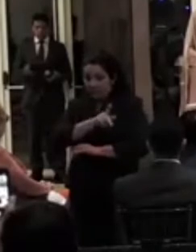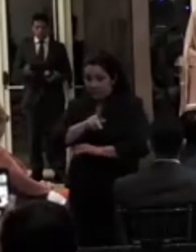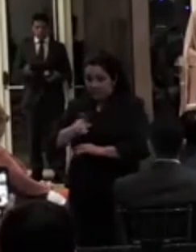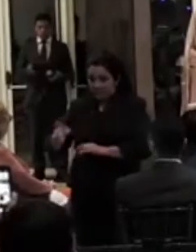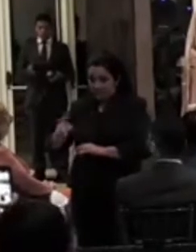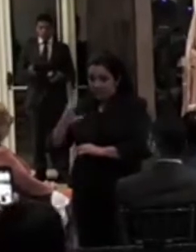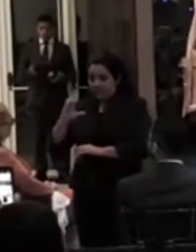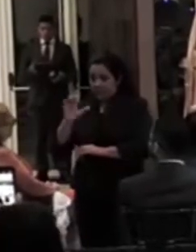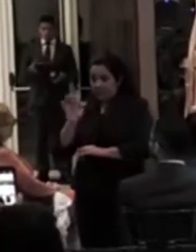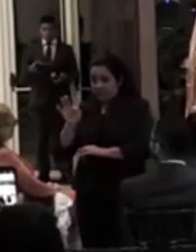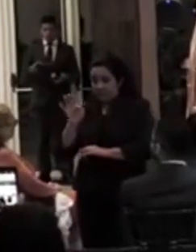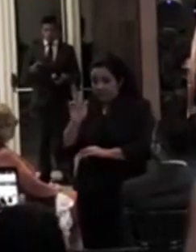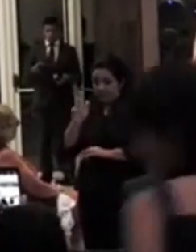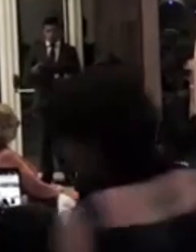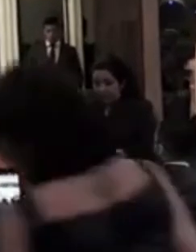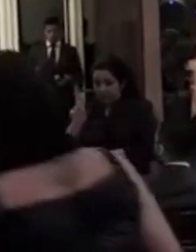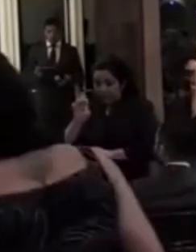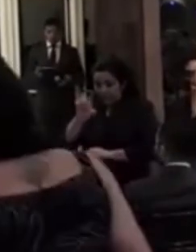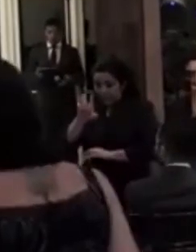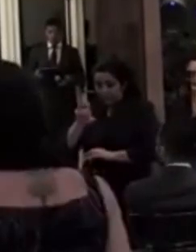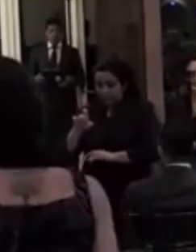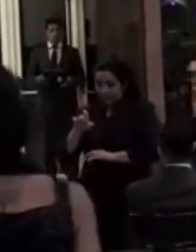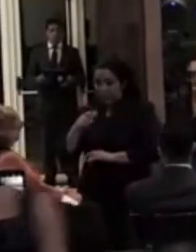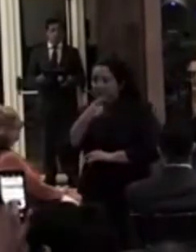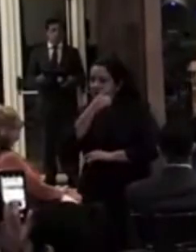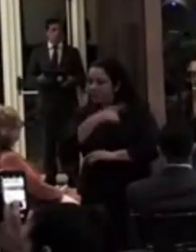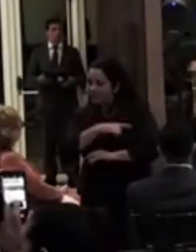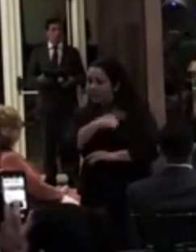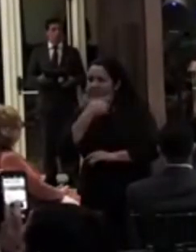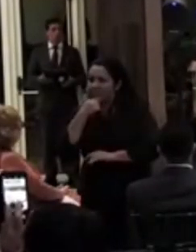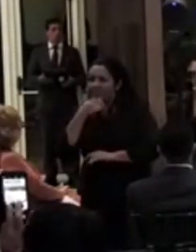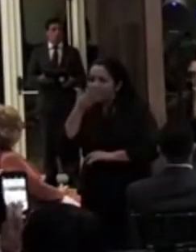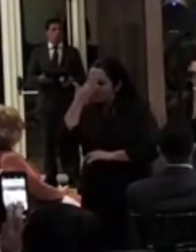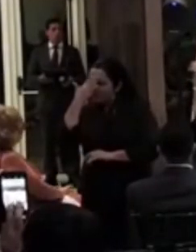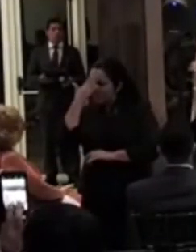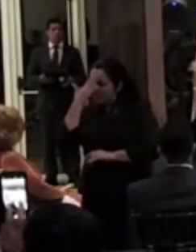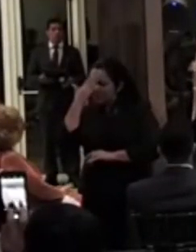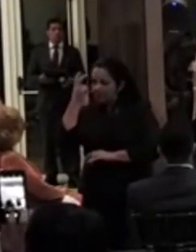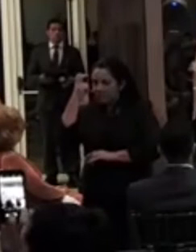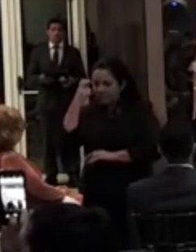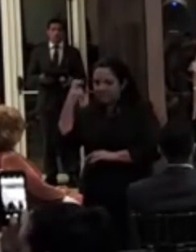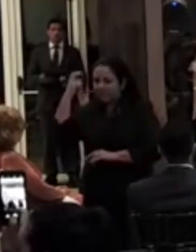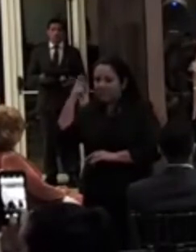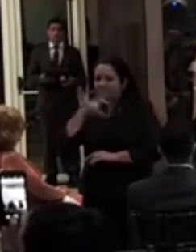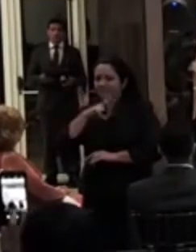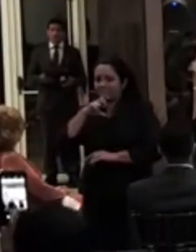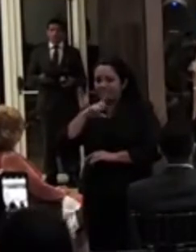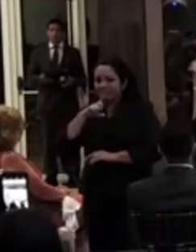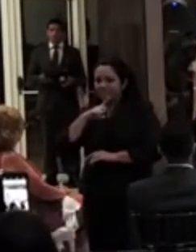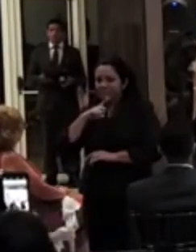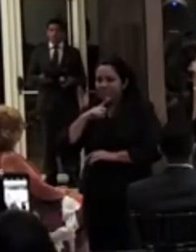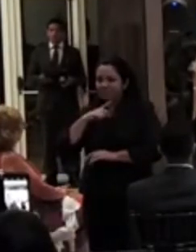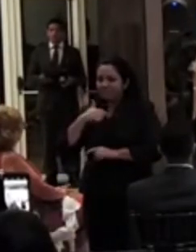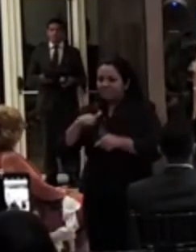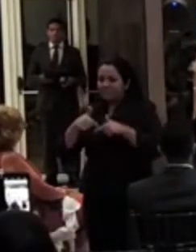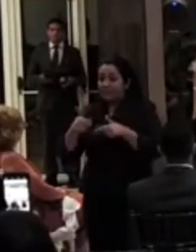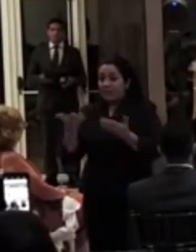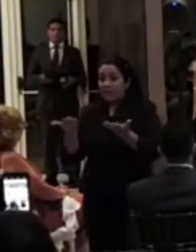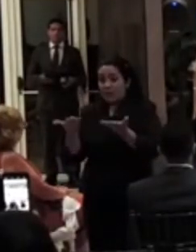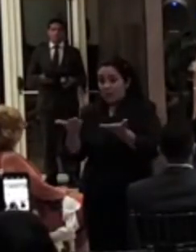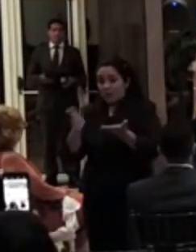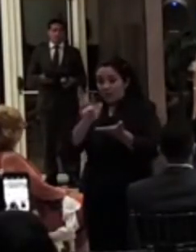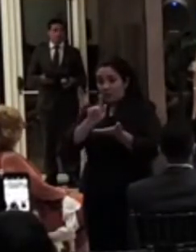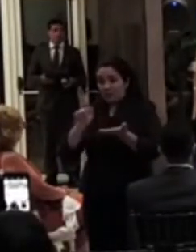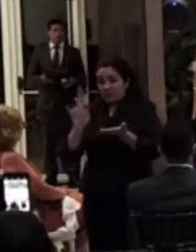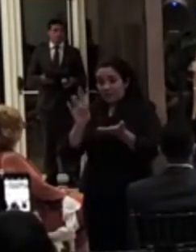CFP. Ele soube conduzir com muita sabedoria a gestão que agora se encerra e